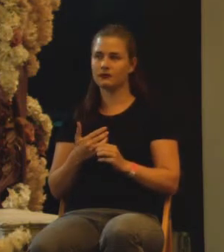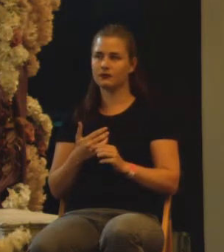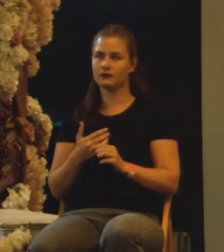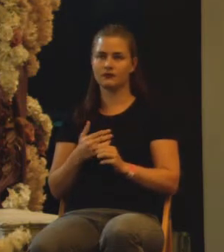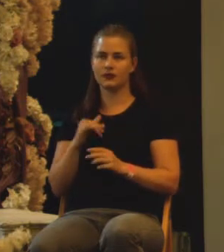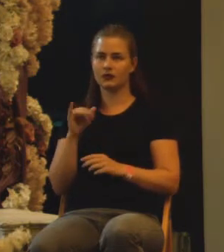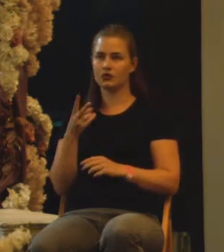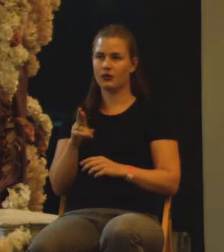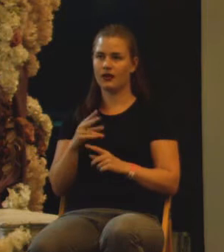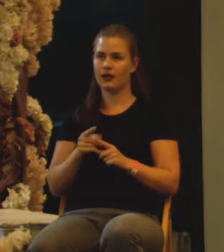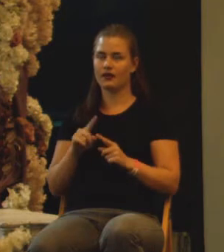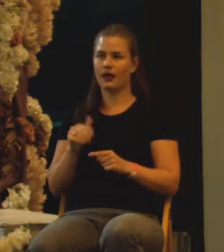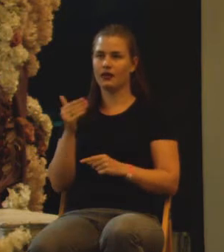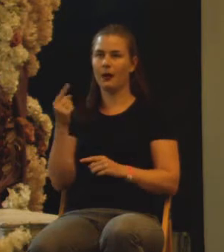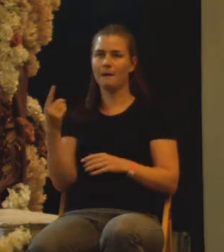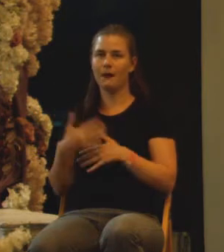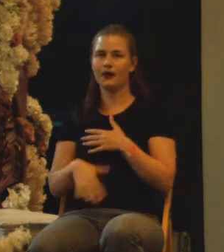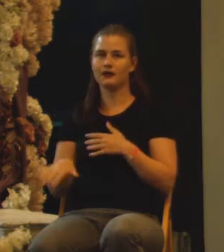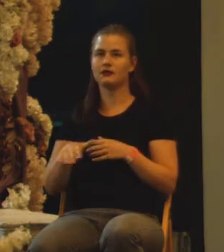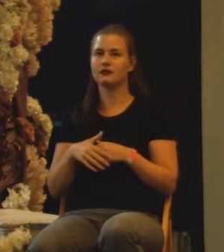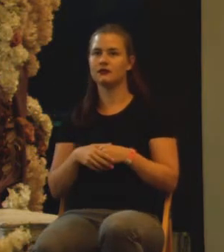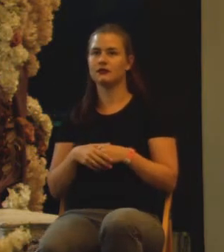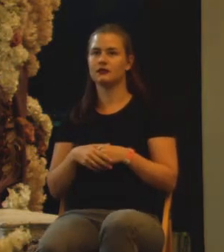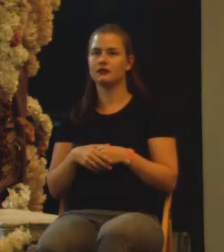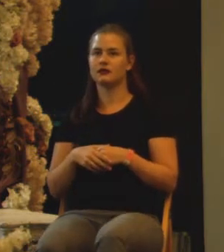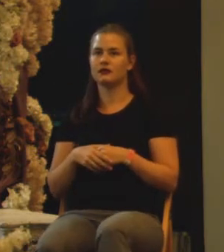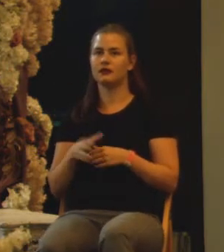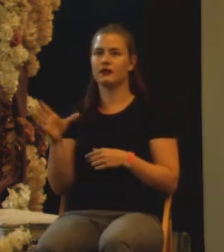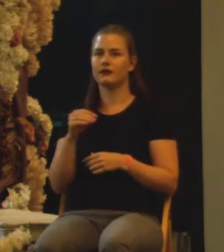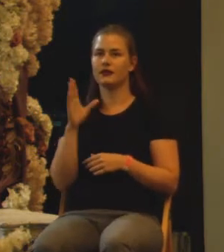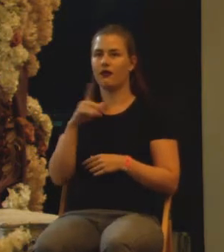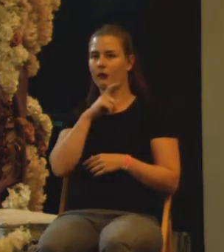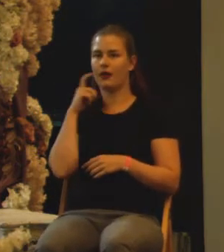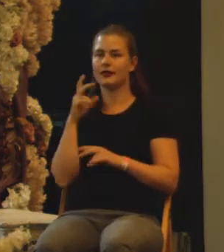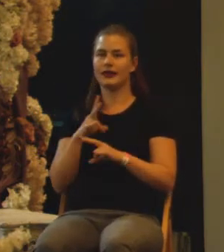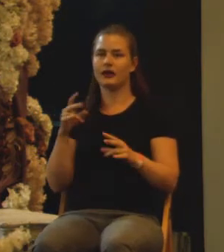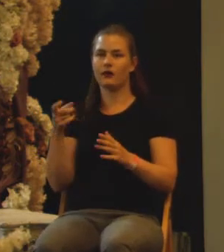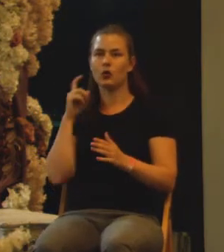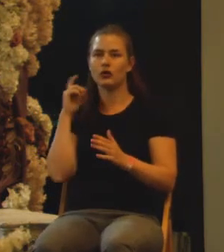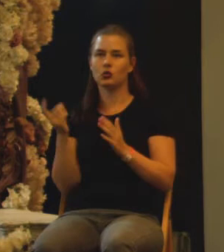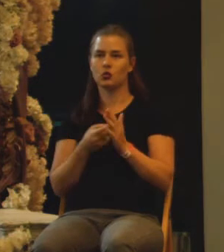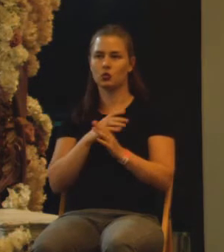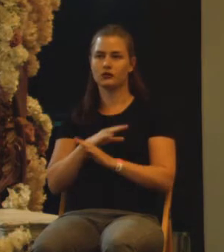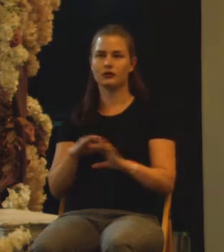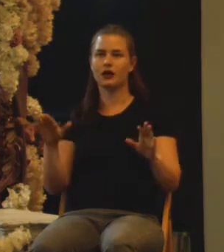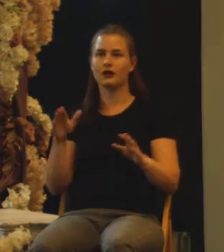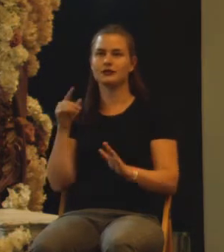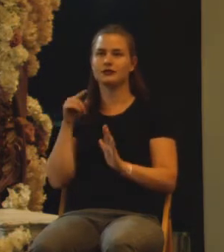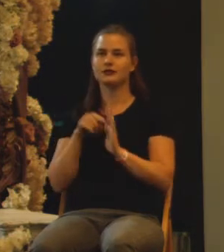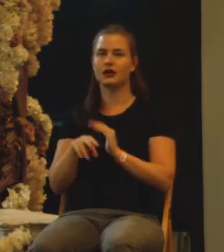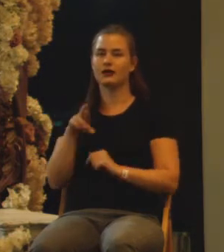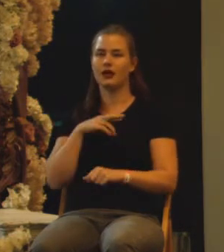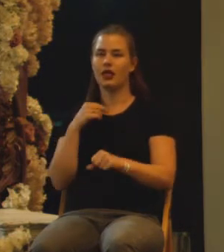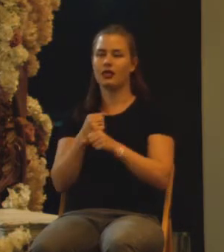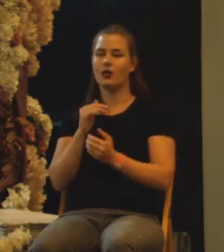Юлька, это ты? А, привет. Все в масках, никого не узнать. Вот, значит, я